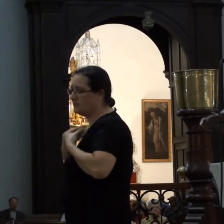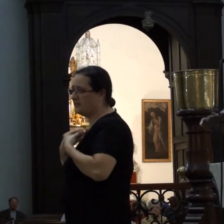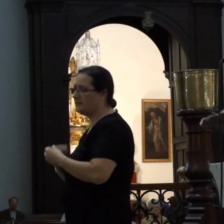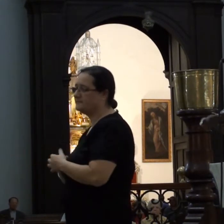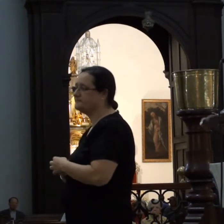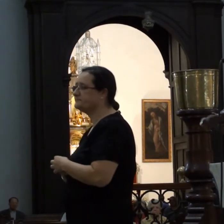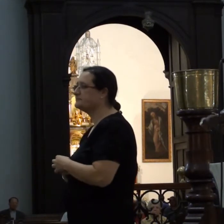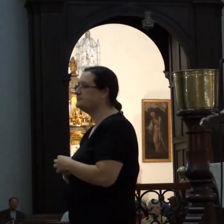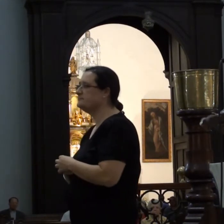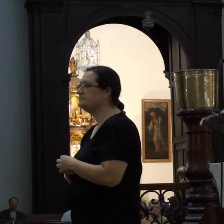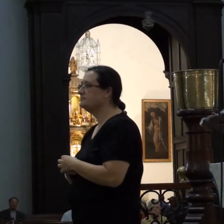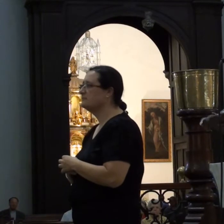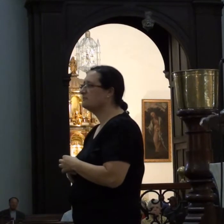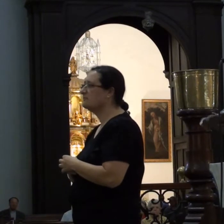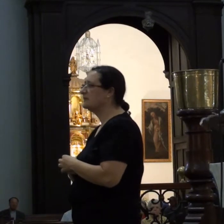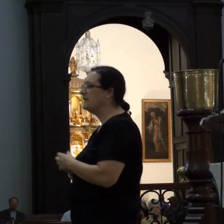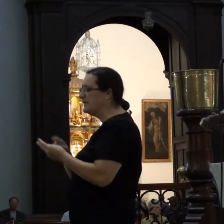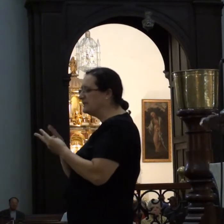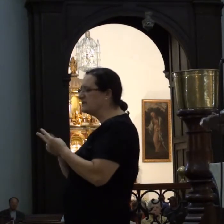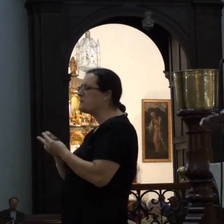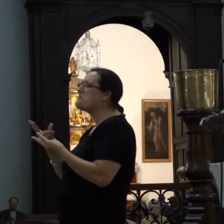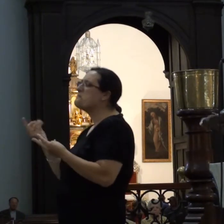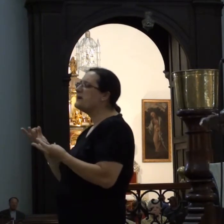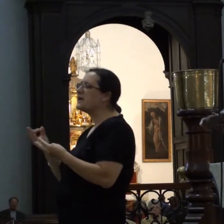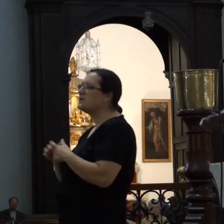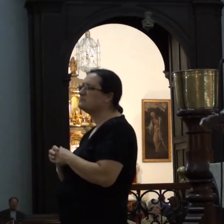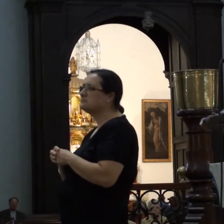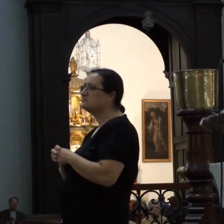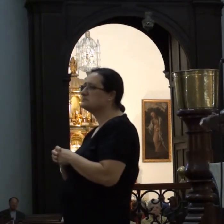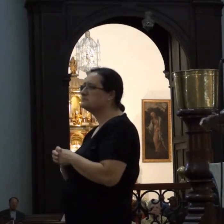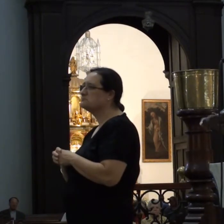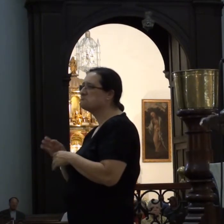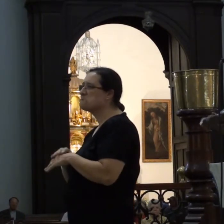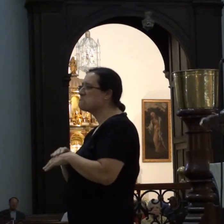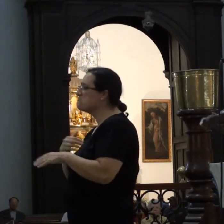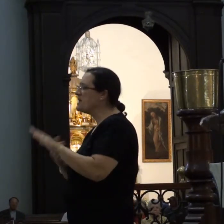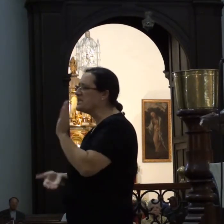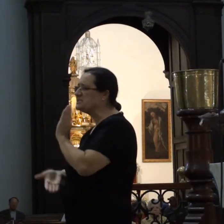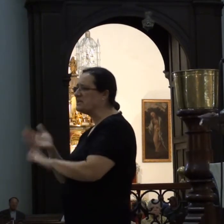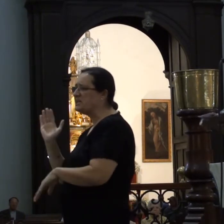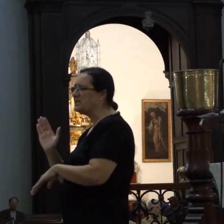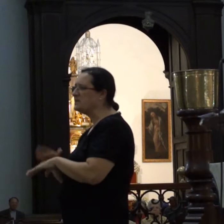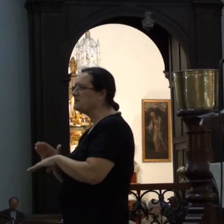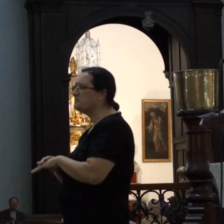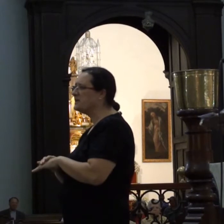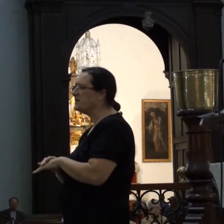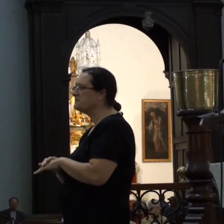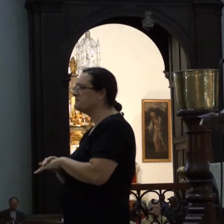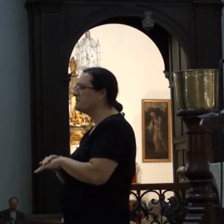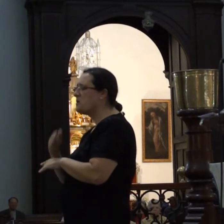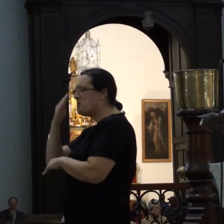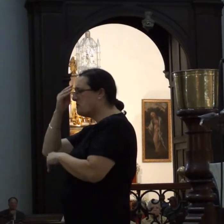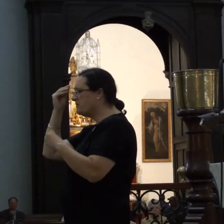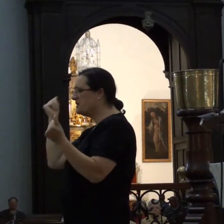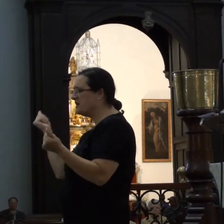tercero para qué Para salir de sí mismos para pasar de estar e